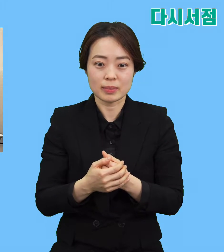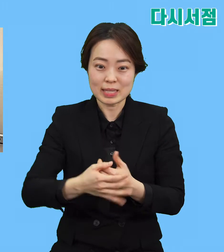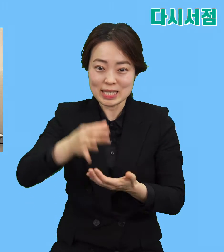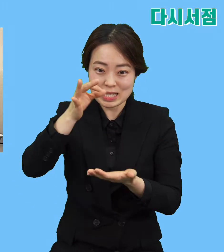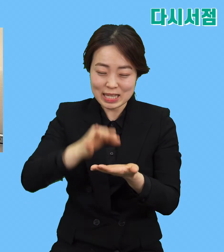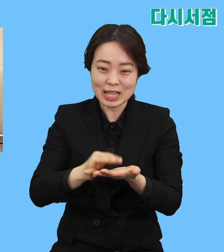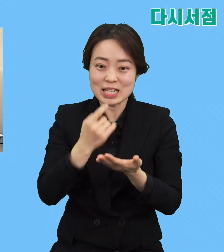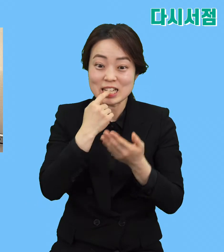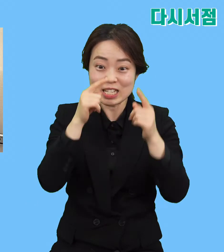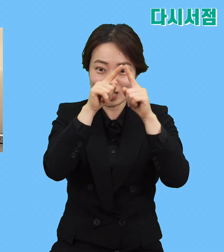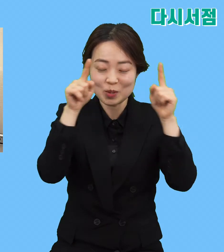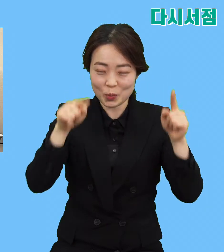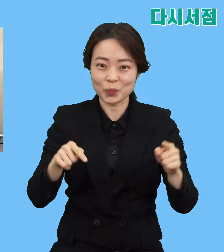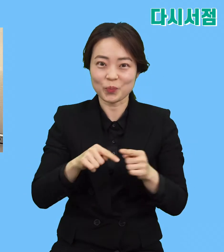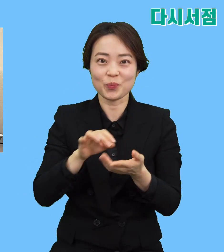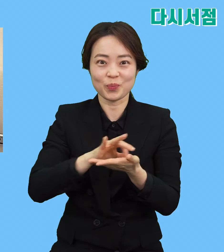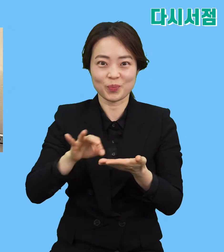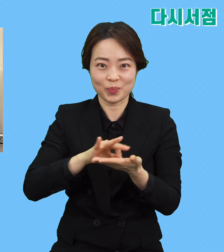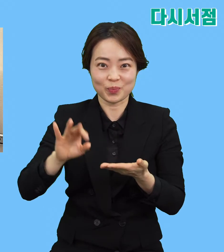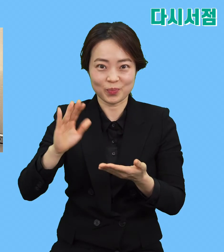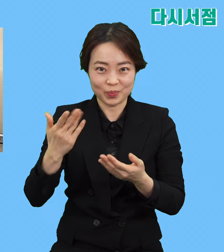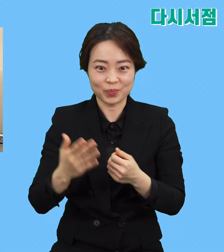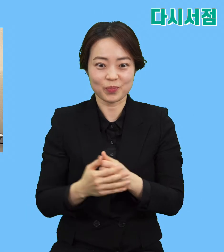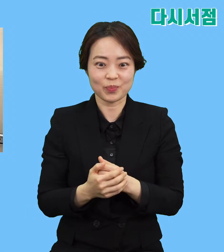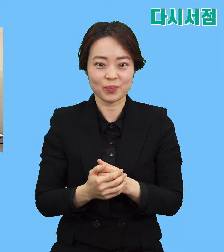저렴한 종이를 사용하셔야 됩니다.